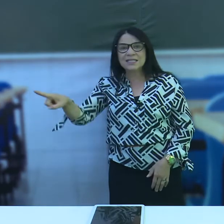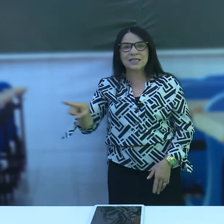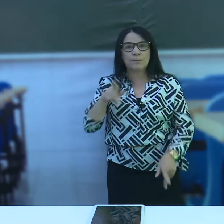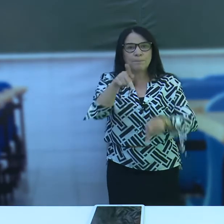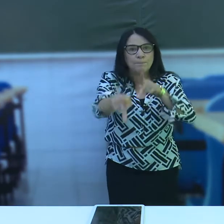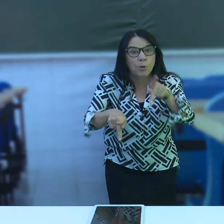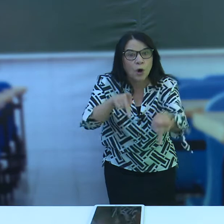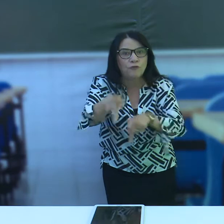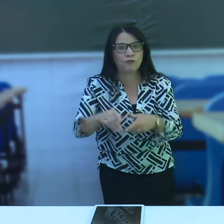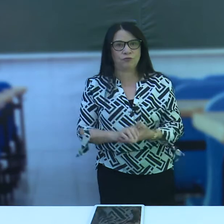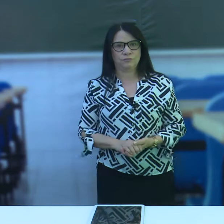esse povo